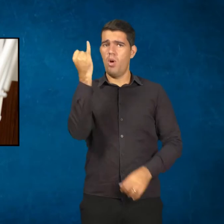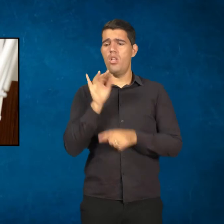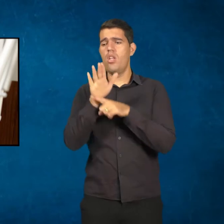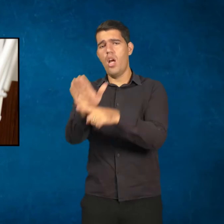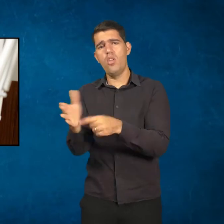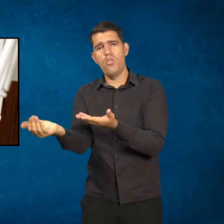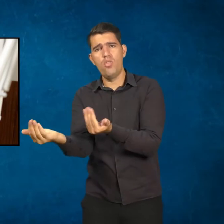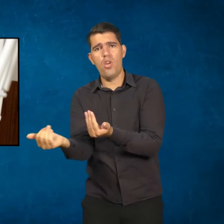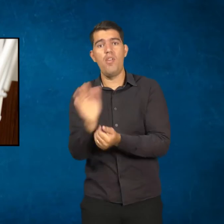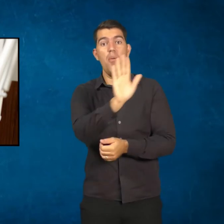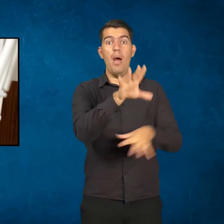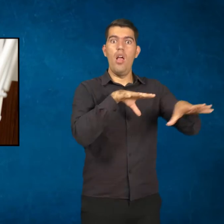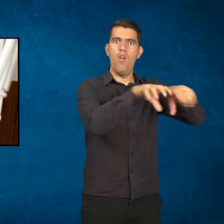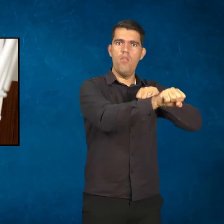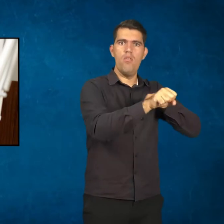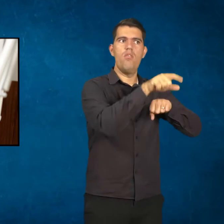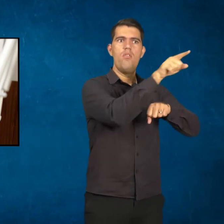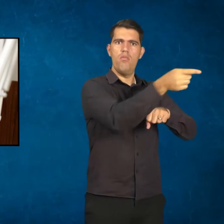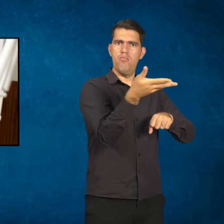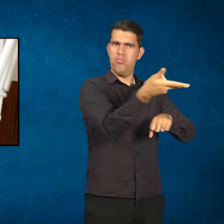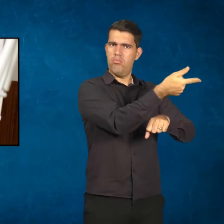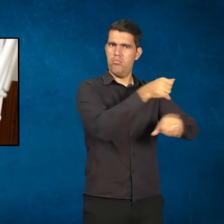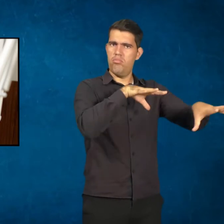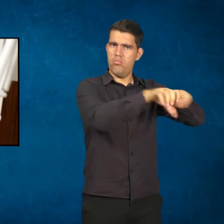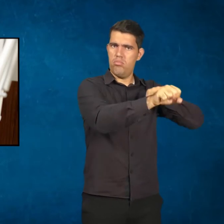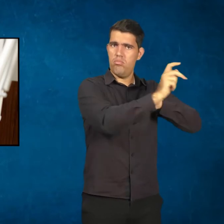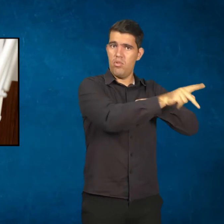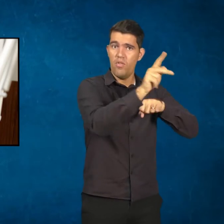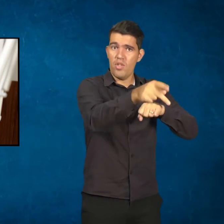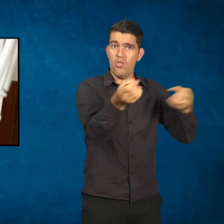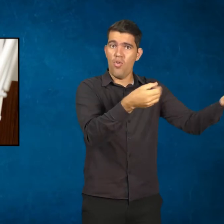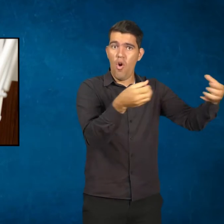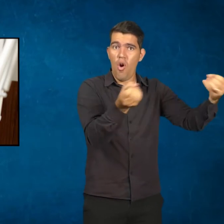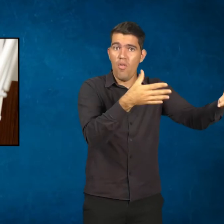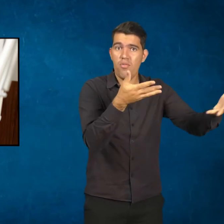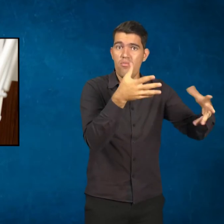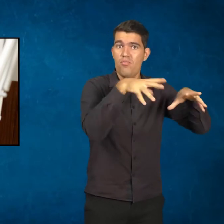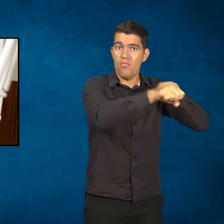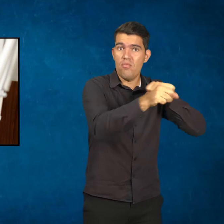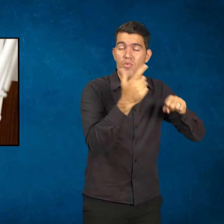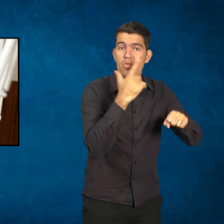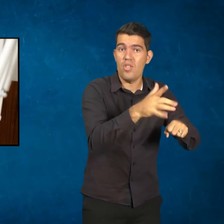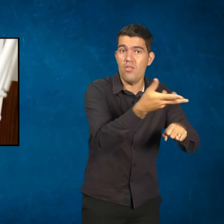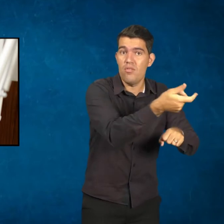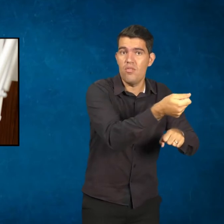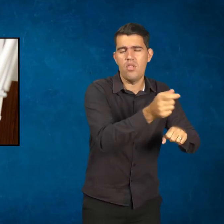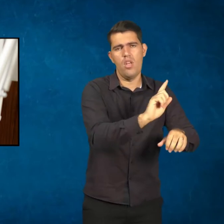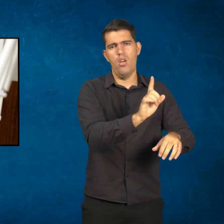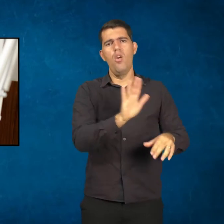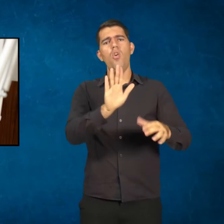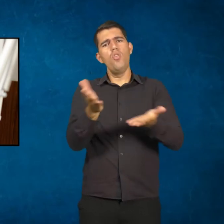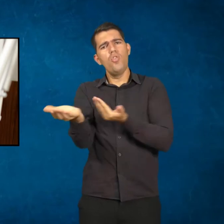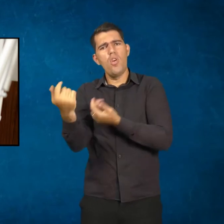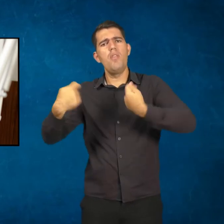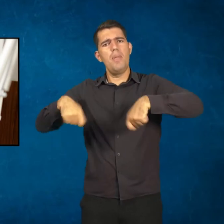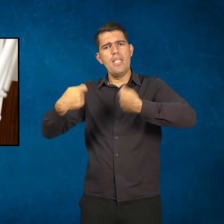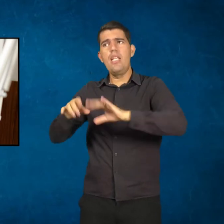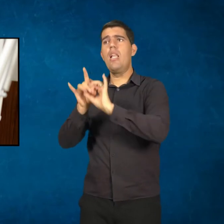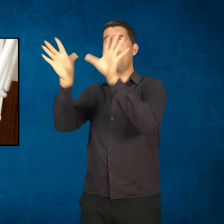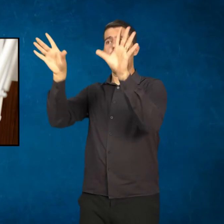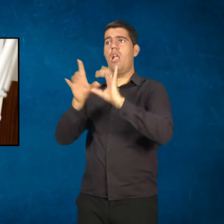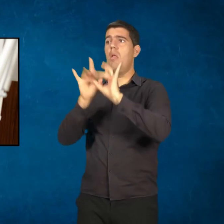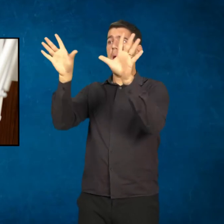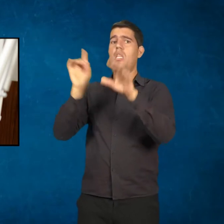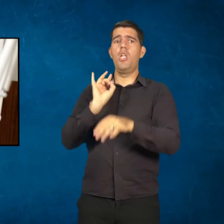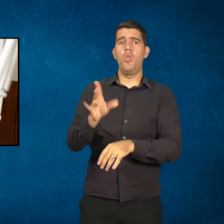insuficiente para formar a mão com qualidade de novos professores longe de ser verdade o negócio lá só pra